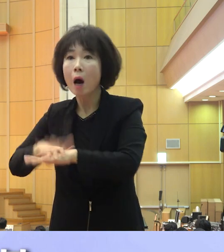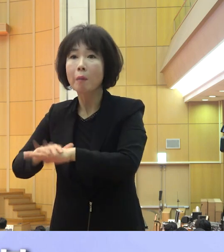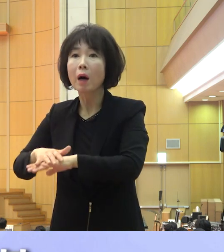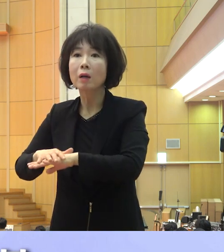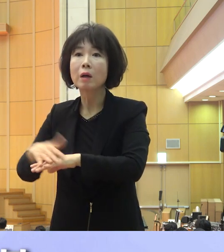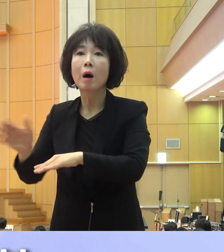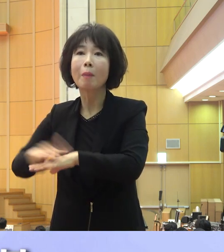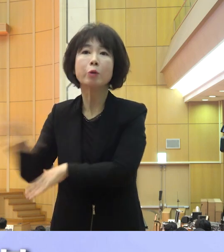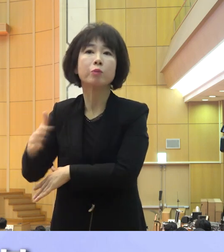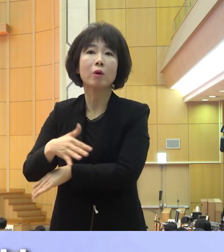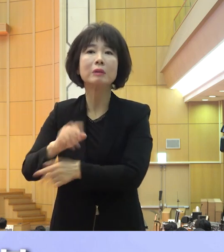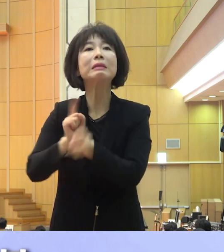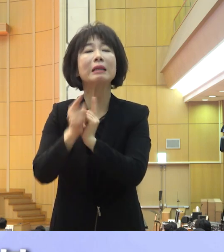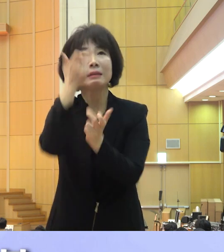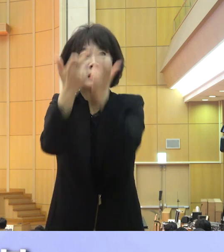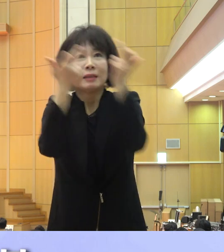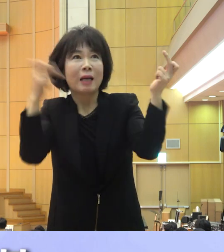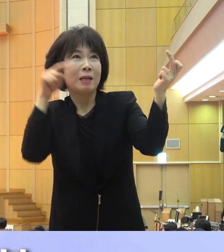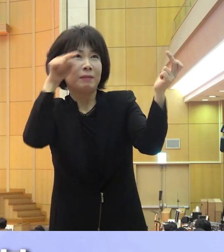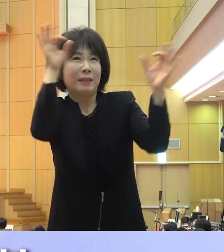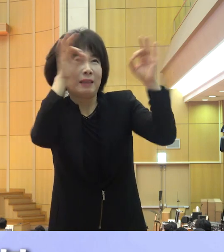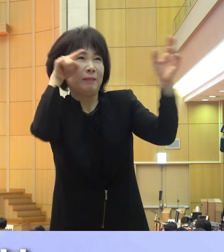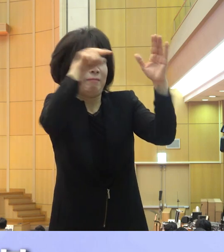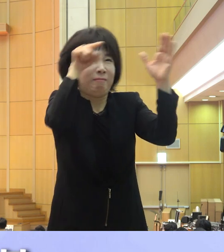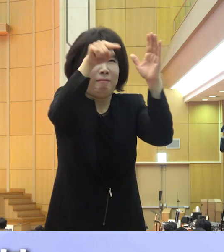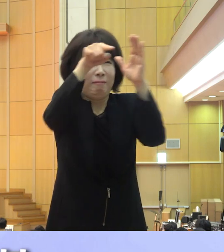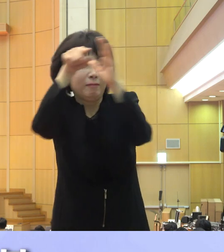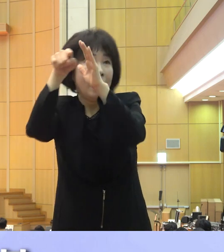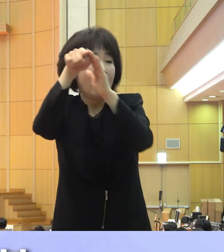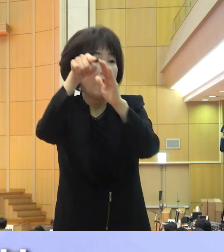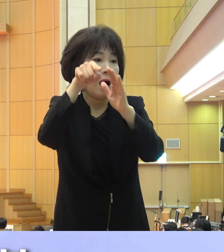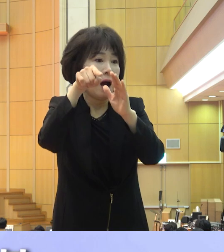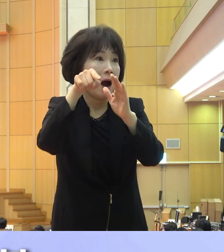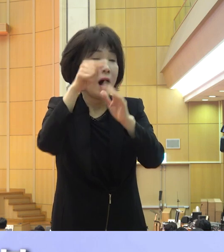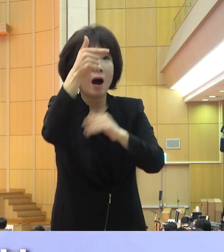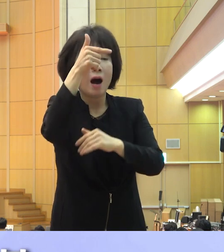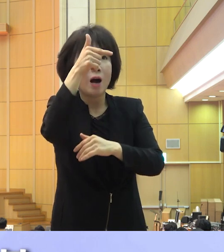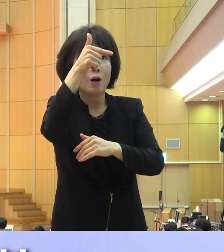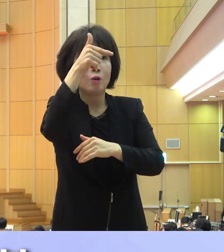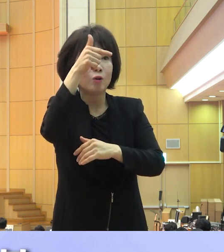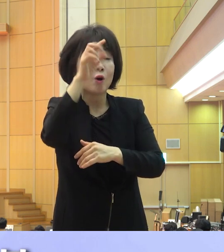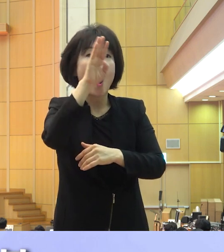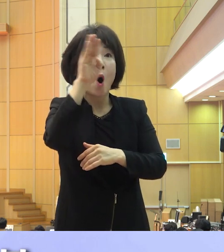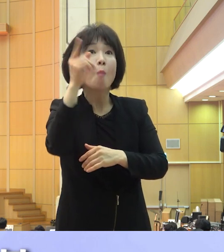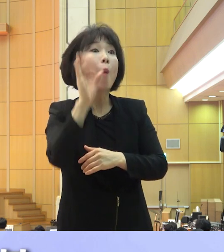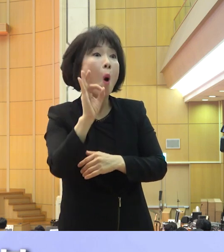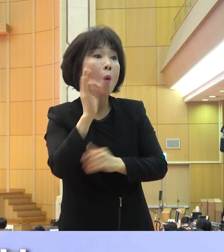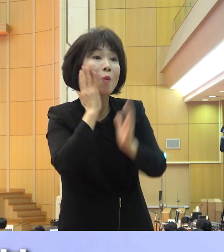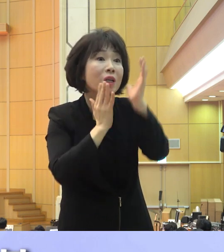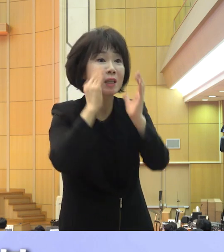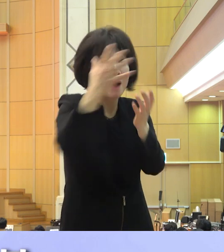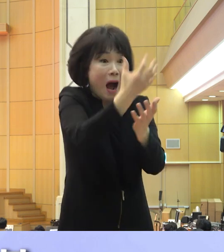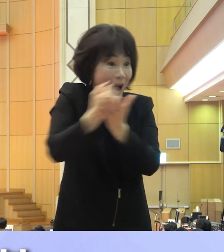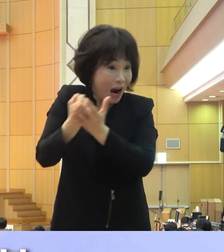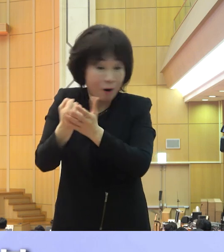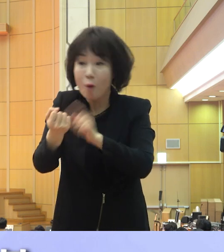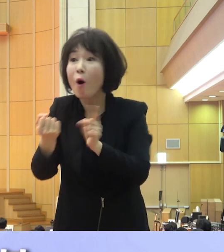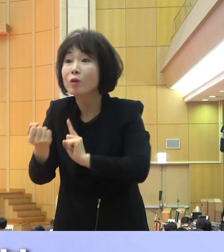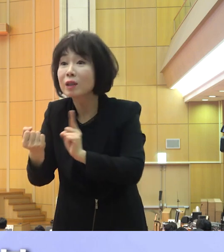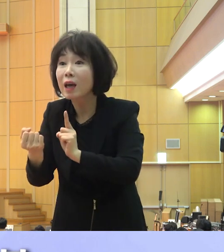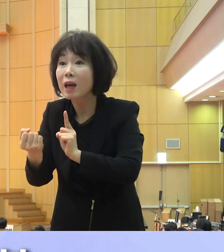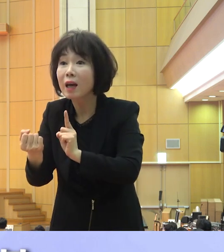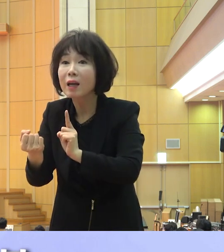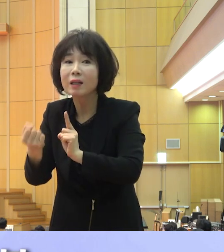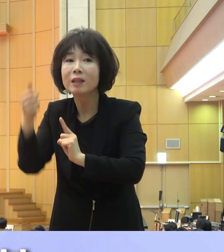따다가 누에에게 주면 누에가 참 맛있게 그냥 얼마나 잘 먹는지 몰라요. 그냥 누에가 그 뽕잎 먹는 소리가요, 그 누에,